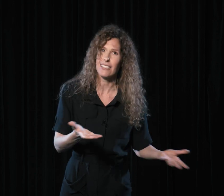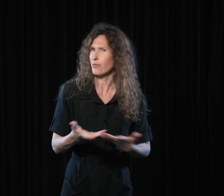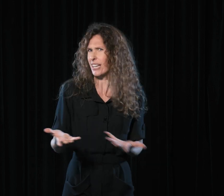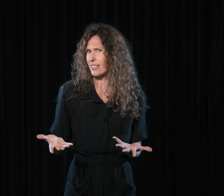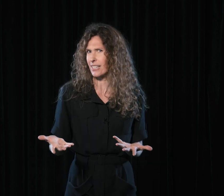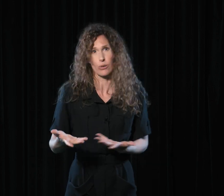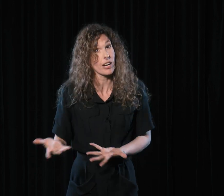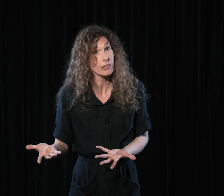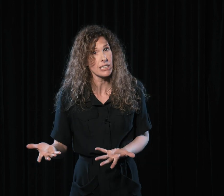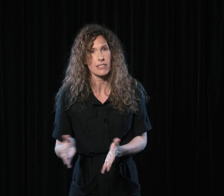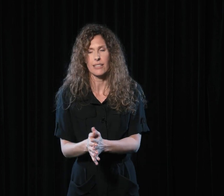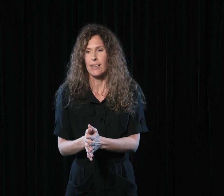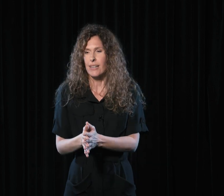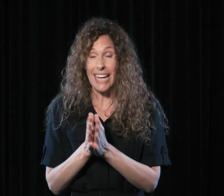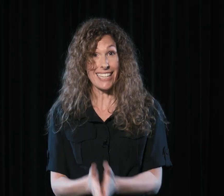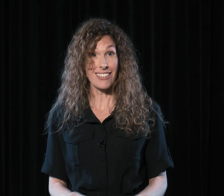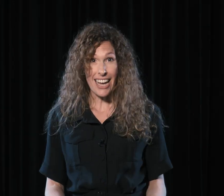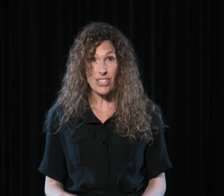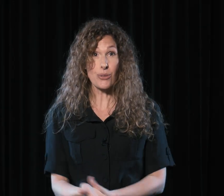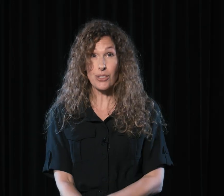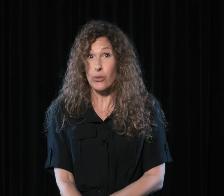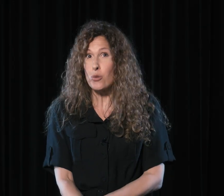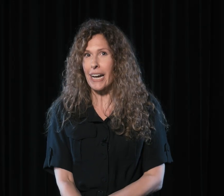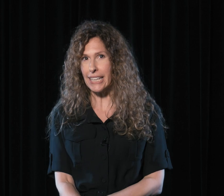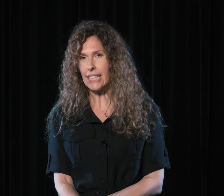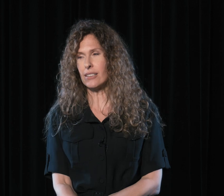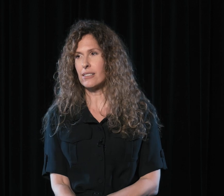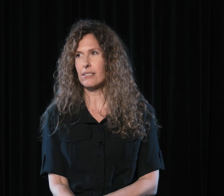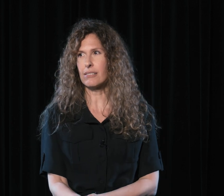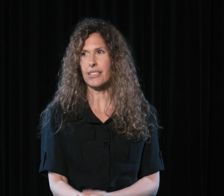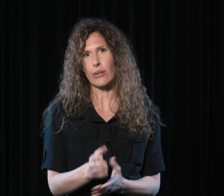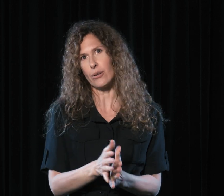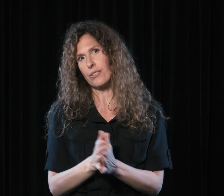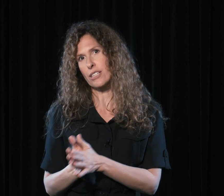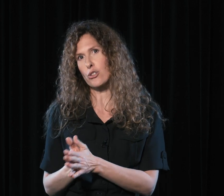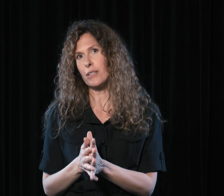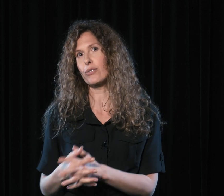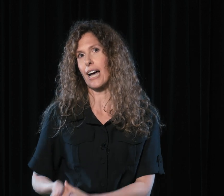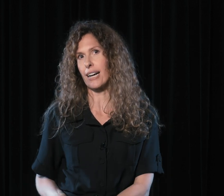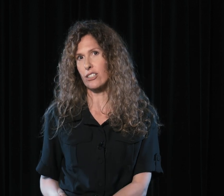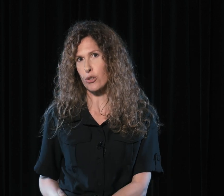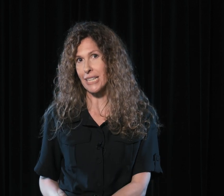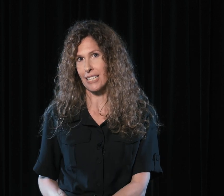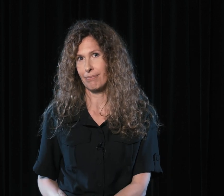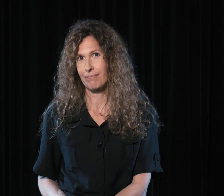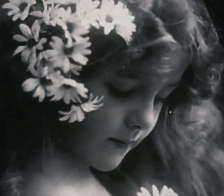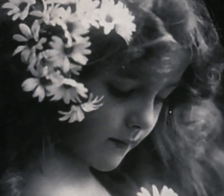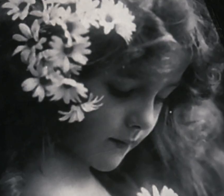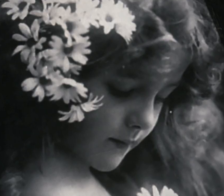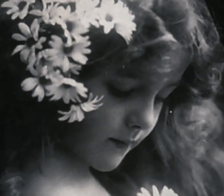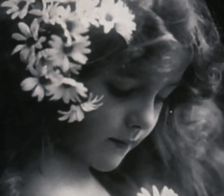sich verändert hat oder auch nicht. Annette Dasch ist unsere Du Barry und der König wird gespielt von Harald Schmidt. Eine von meinen